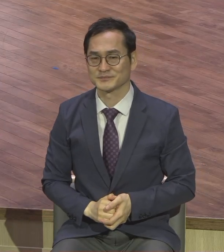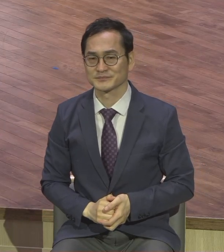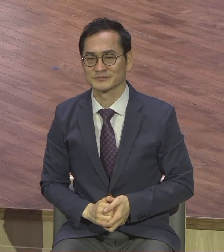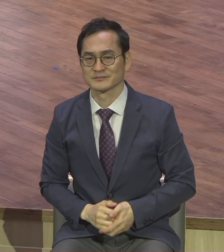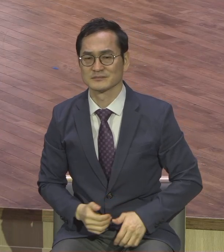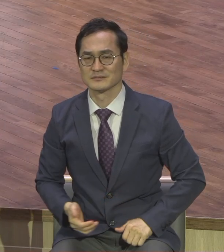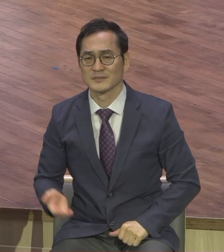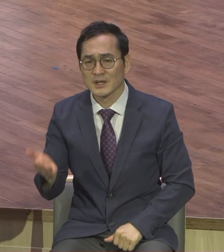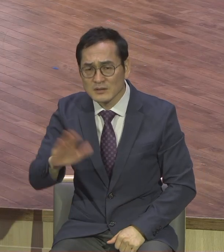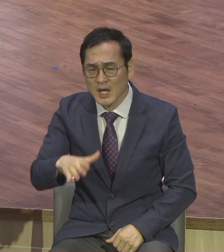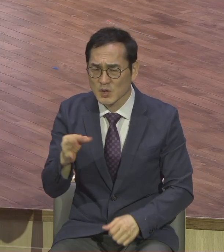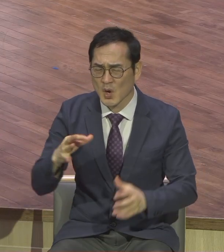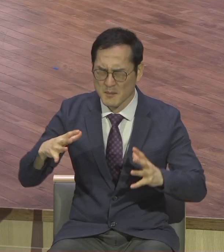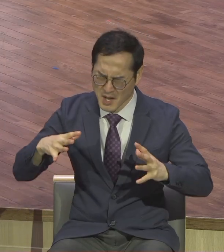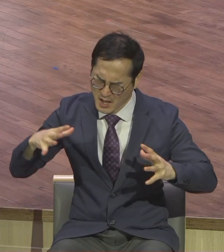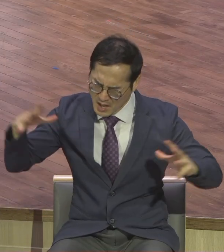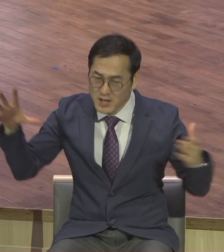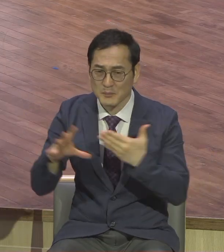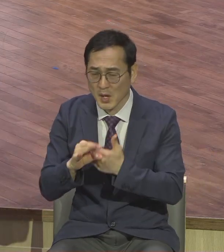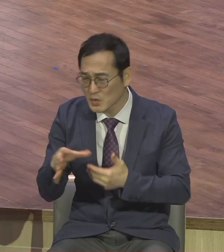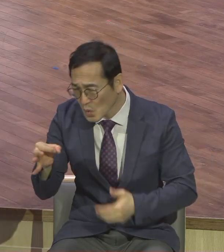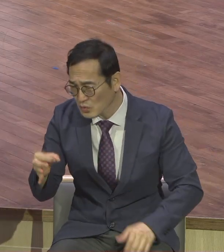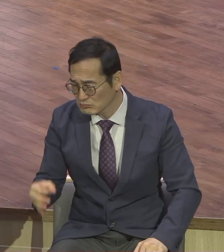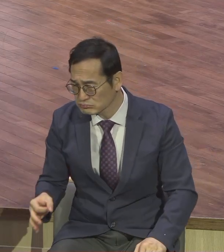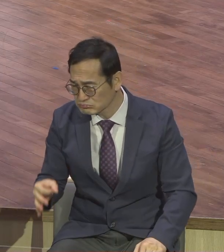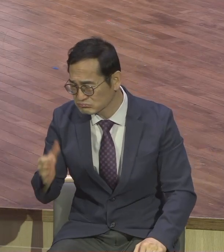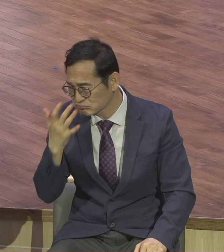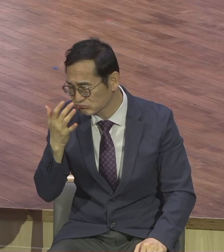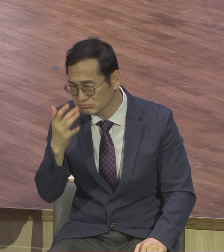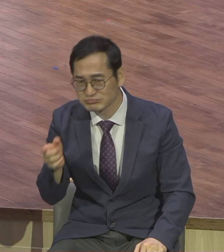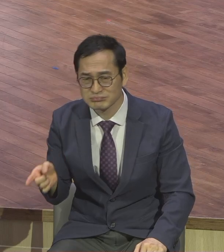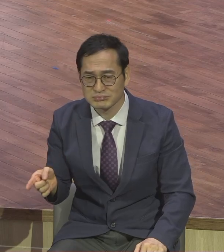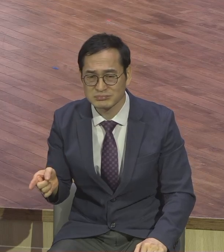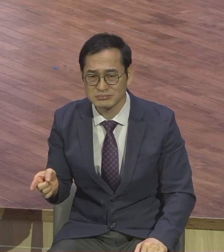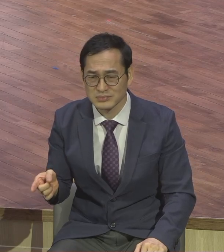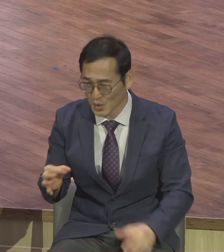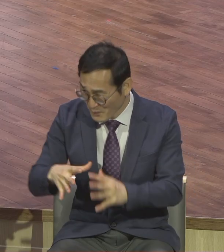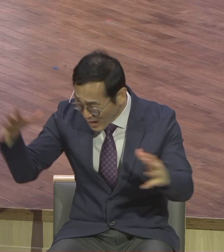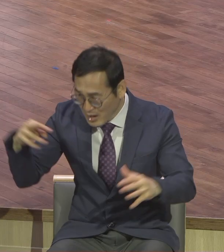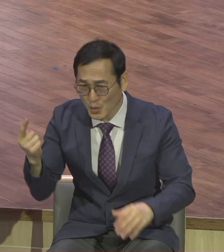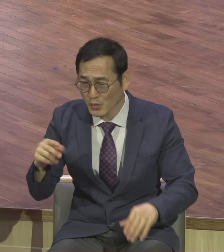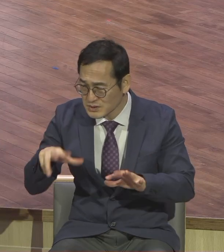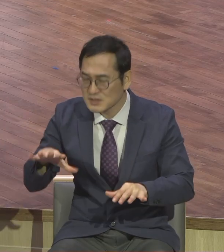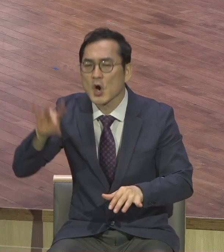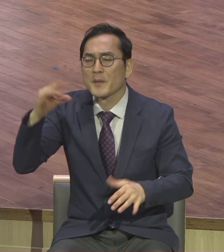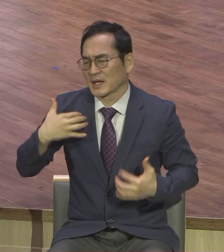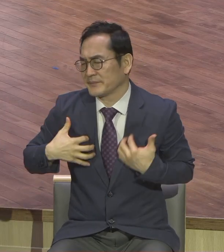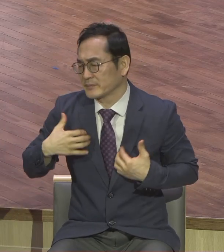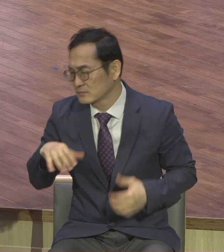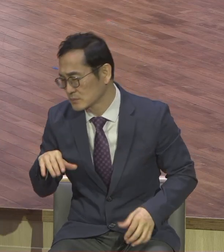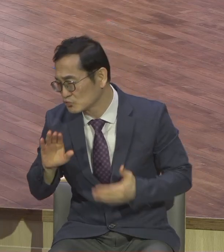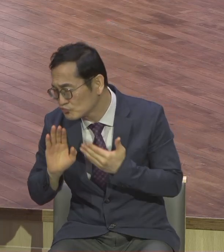돈 감각이 없어요. 음식을 먹어도 뭐 별 맛도 없고 뭘 해도 재미가 없어.